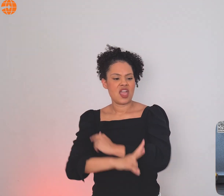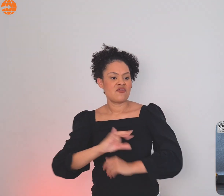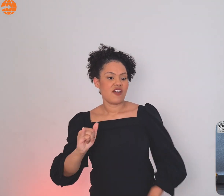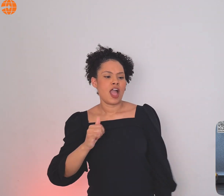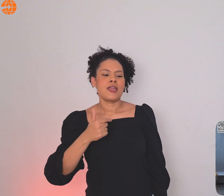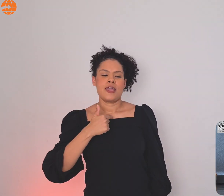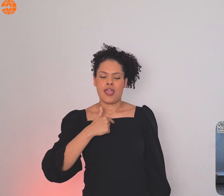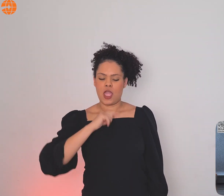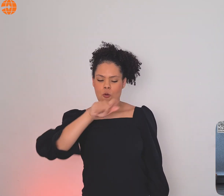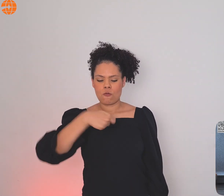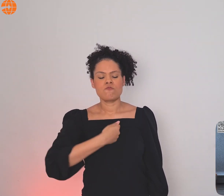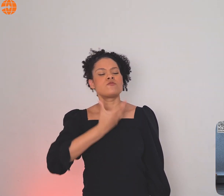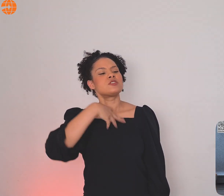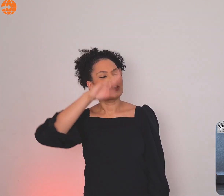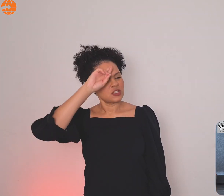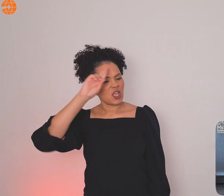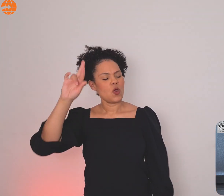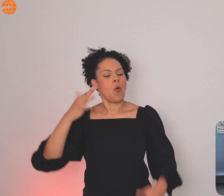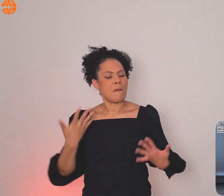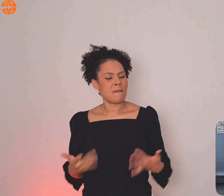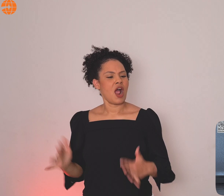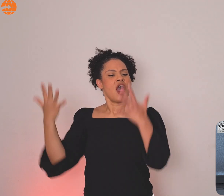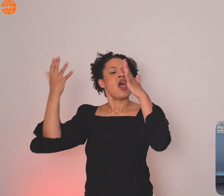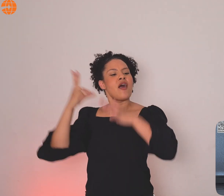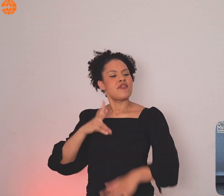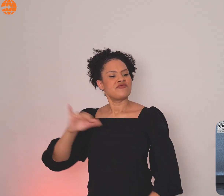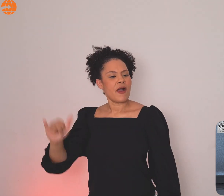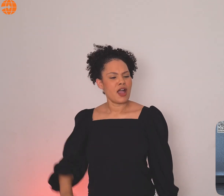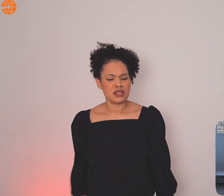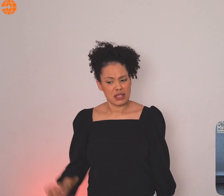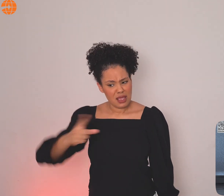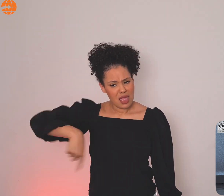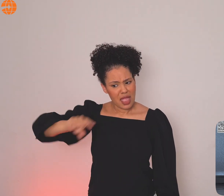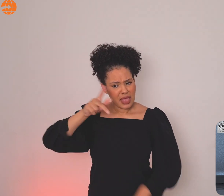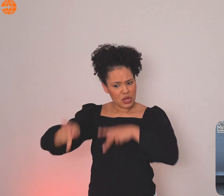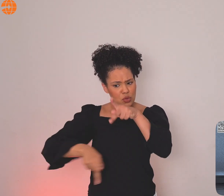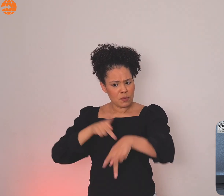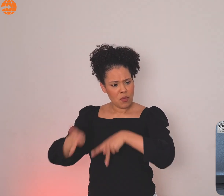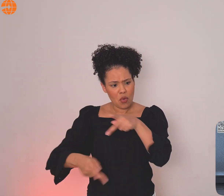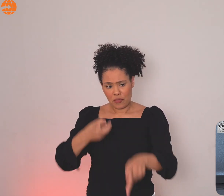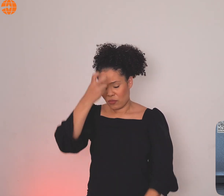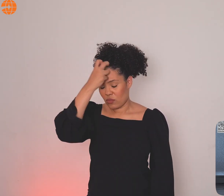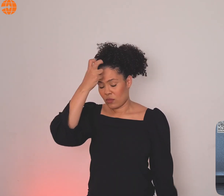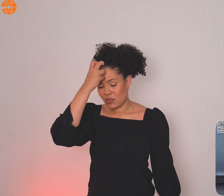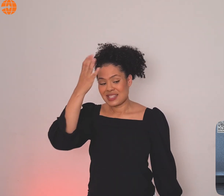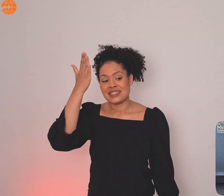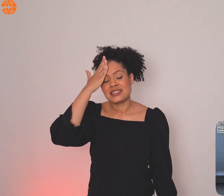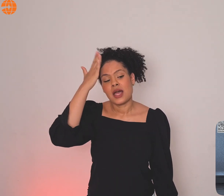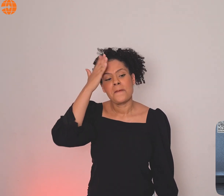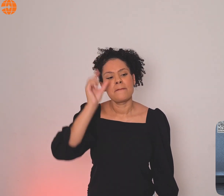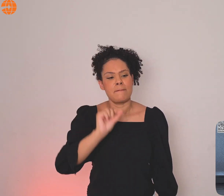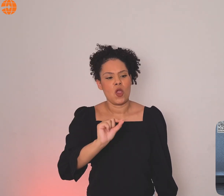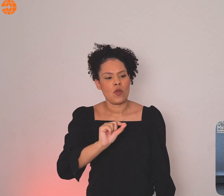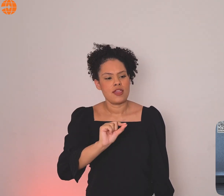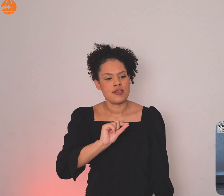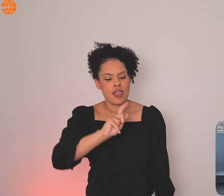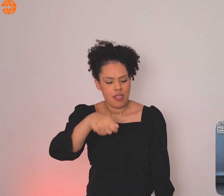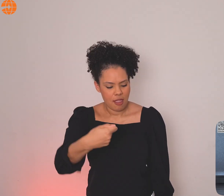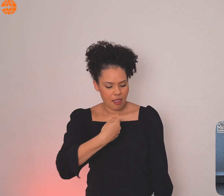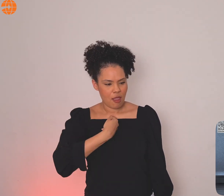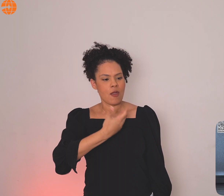seus cavaleiros. Os egípcios saberão que eu sou